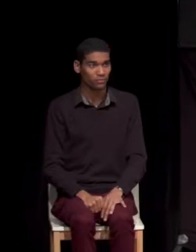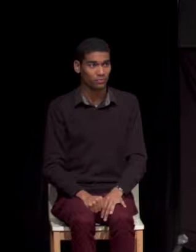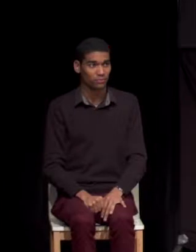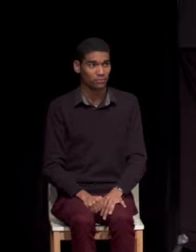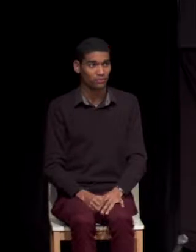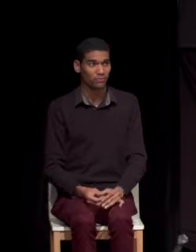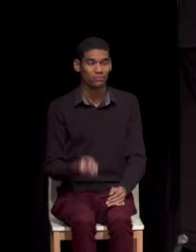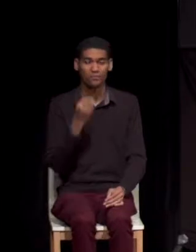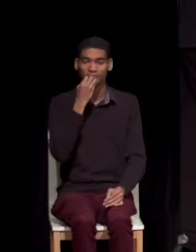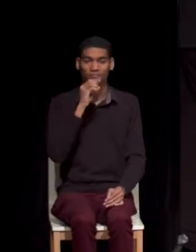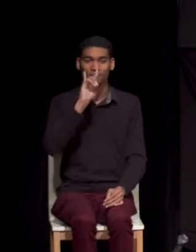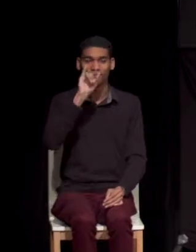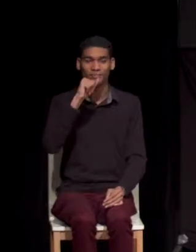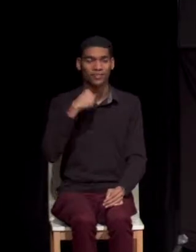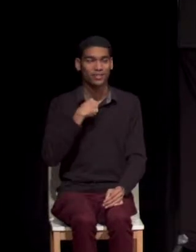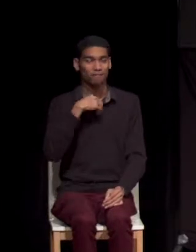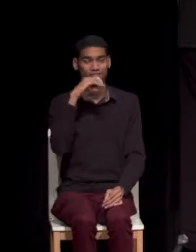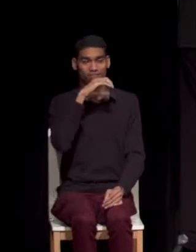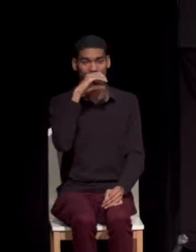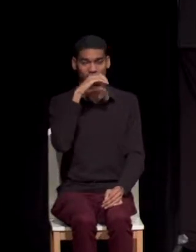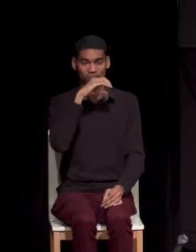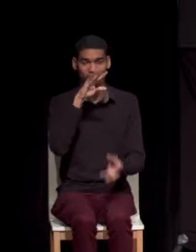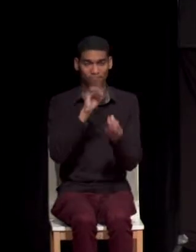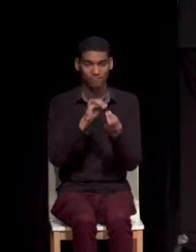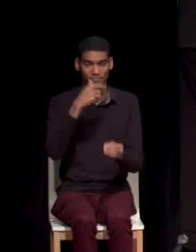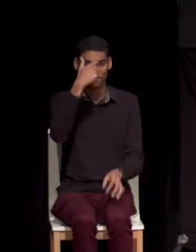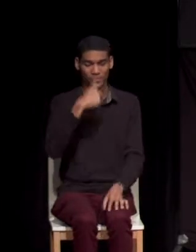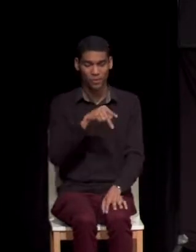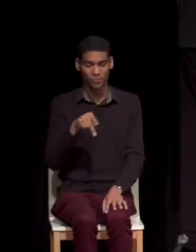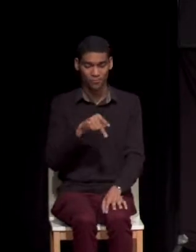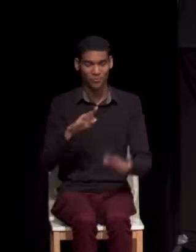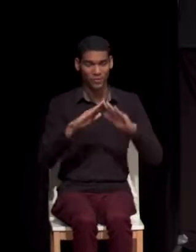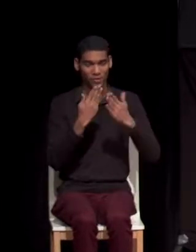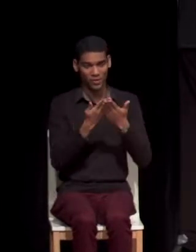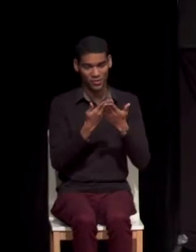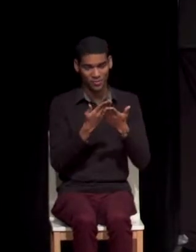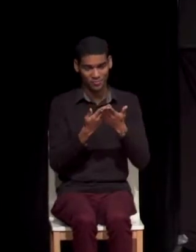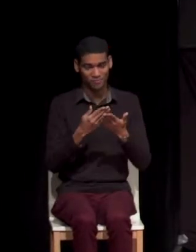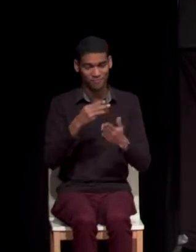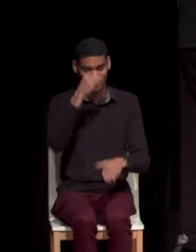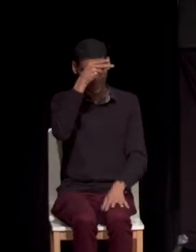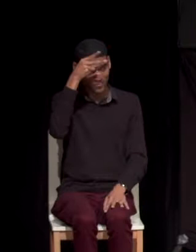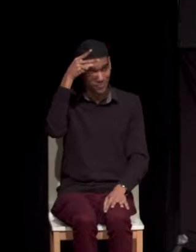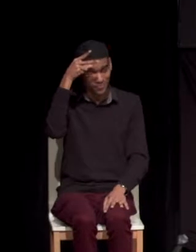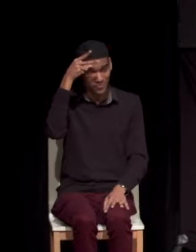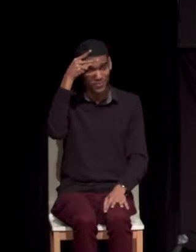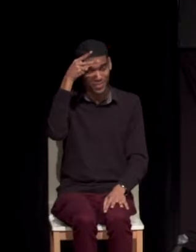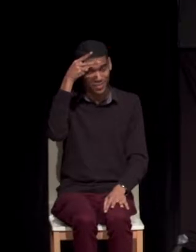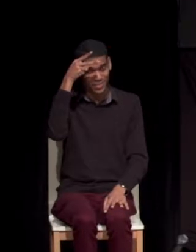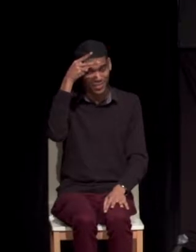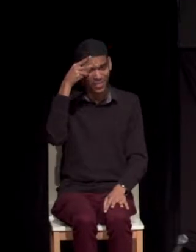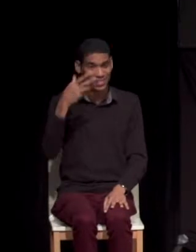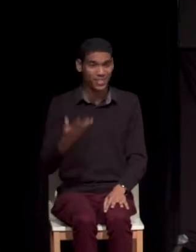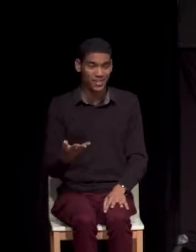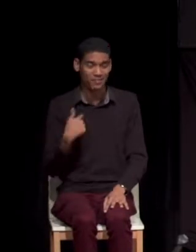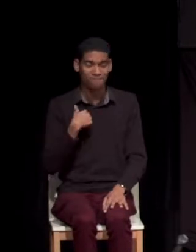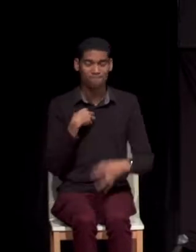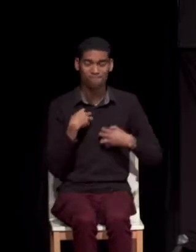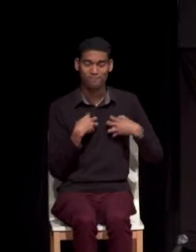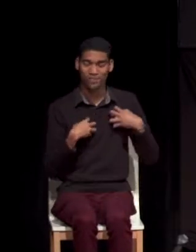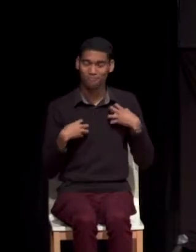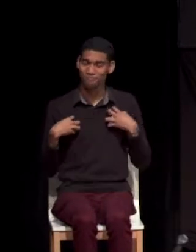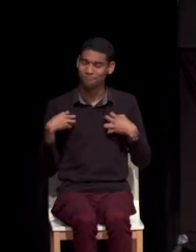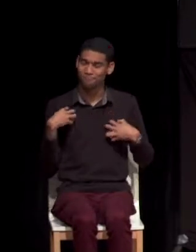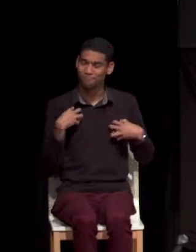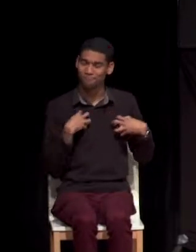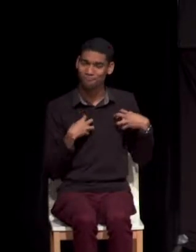Bom dia, vou tentar ser rápida. Sou professora da rede, meu nome é Juliana, da rede municipal, e estou angustiada,